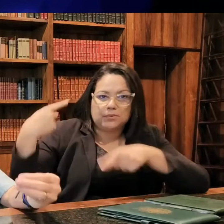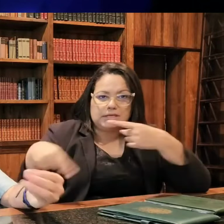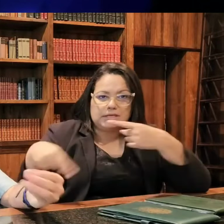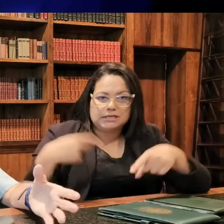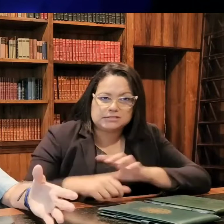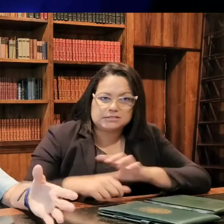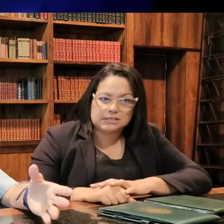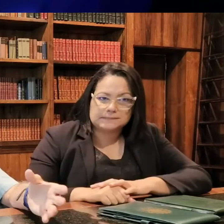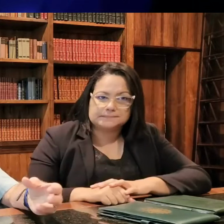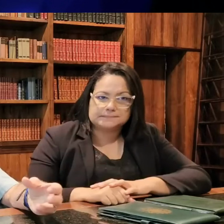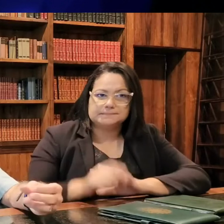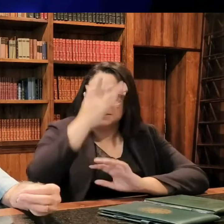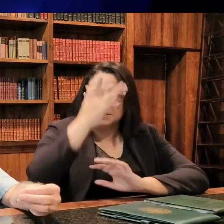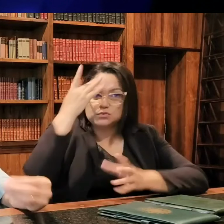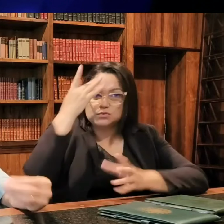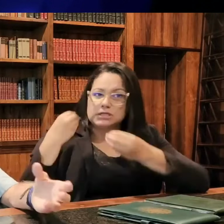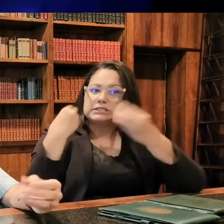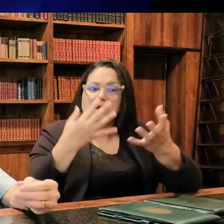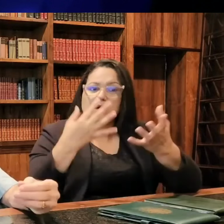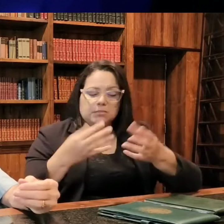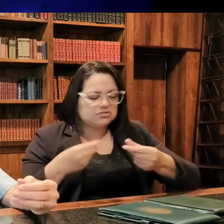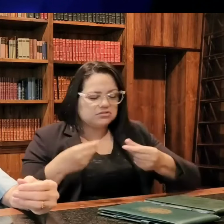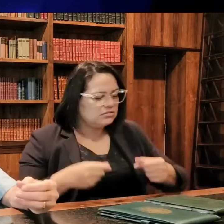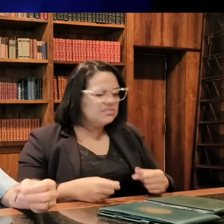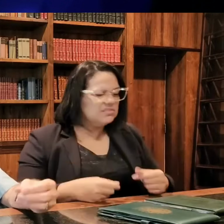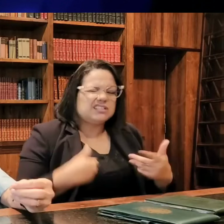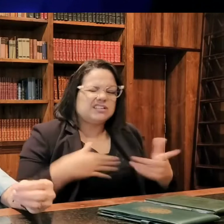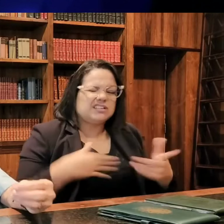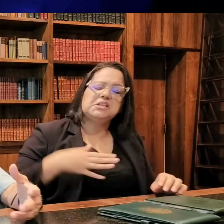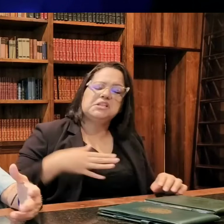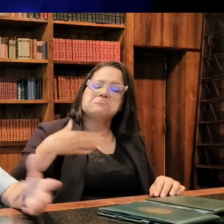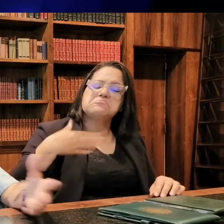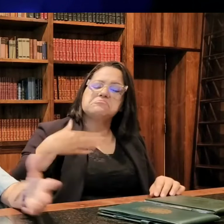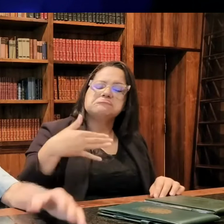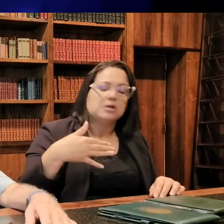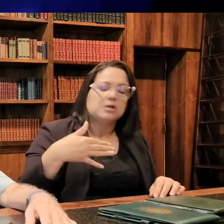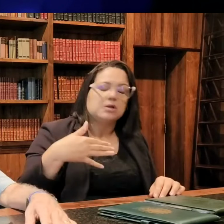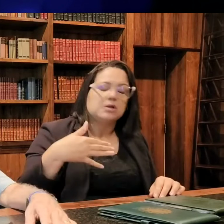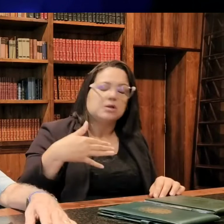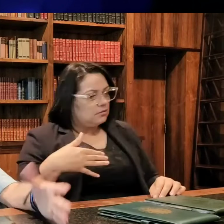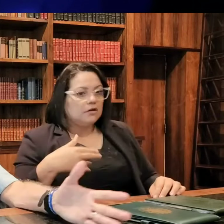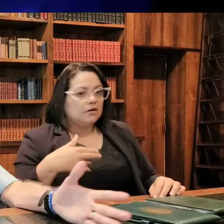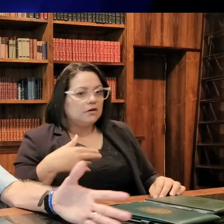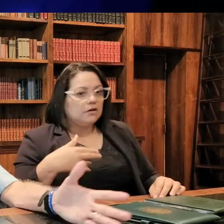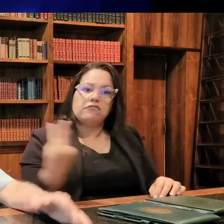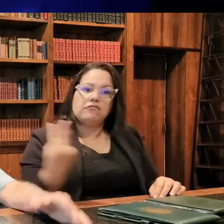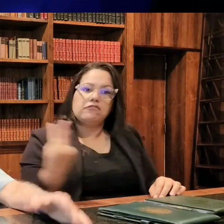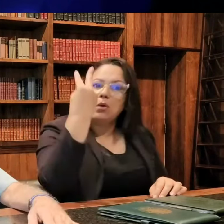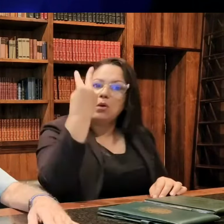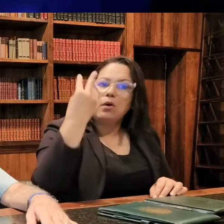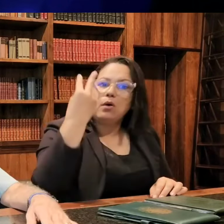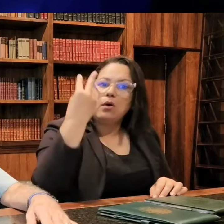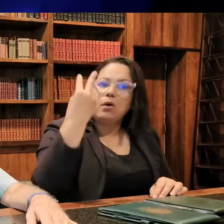valor nas coisas que ela achava que não corria risco nenhum. E qual é isso?